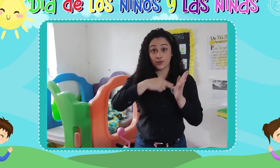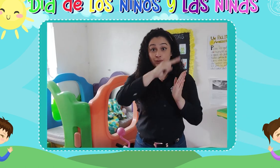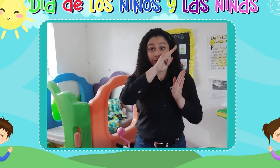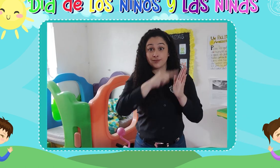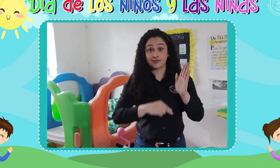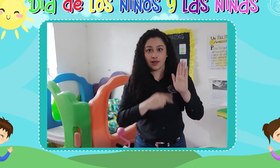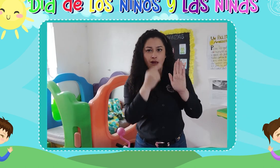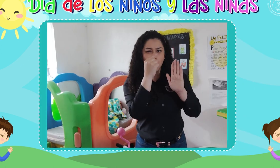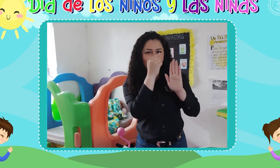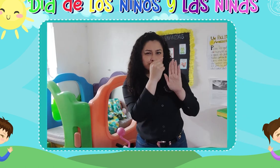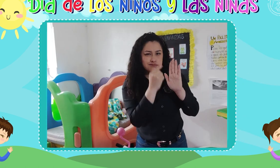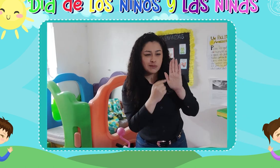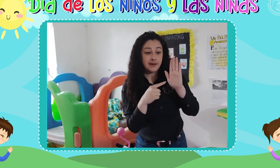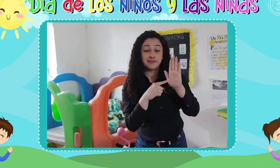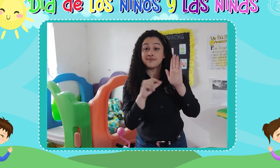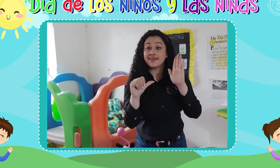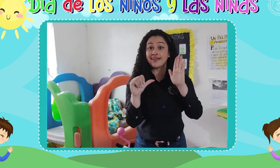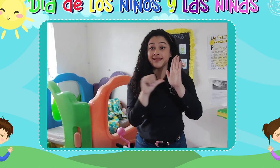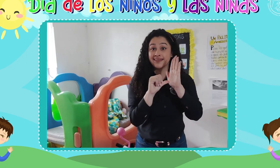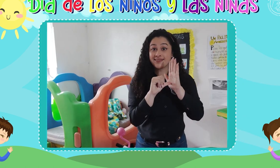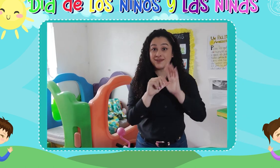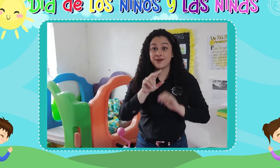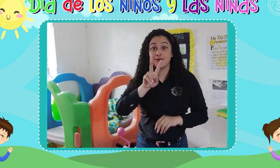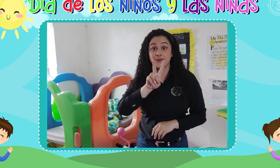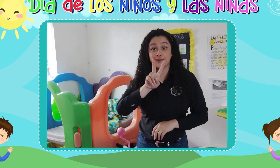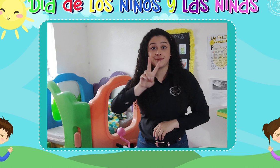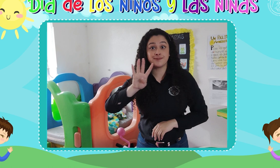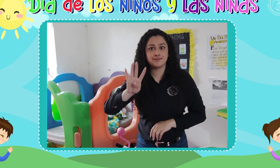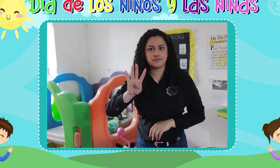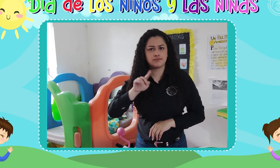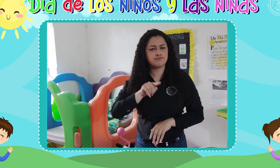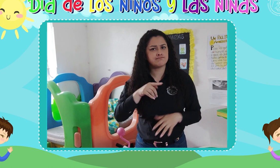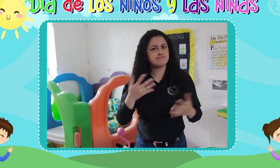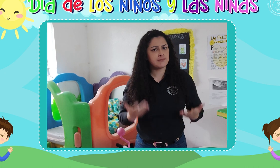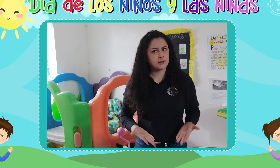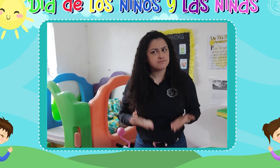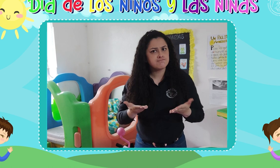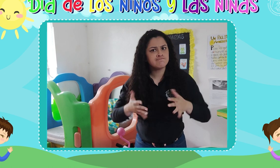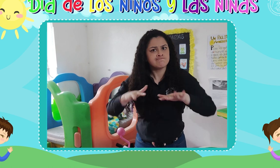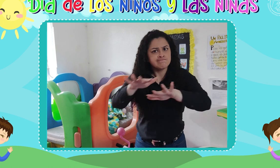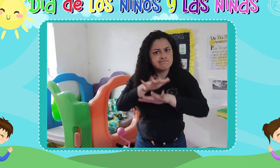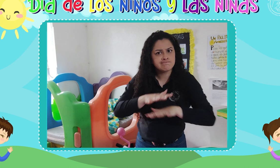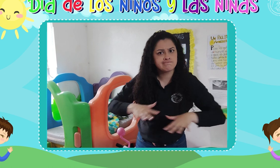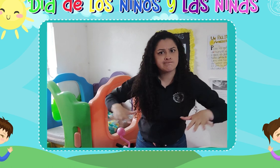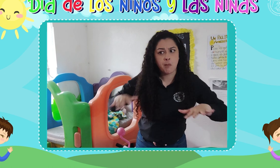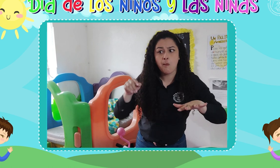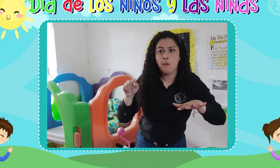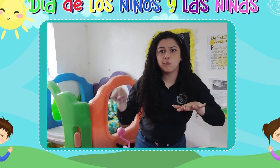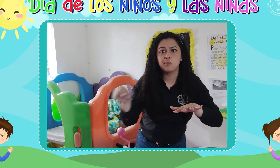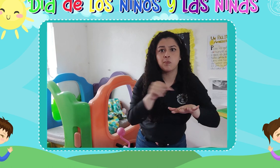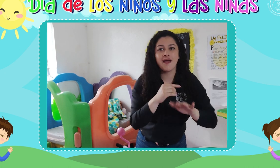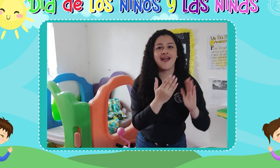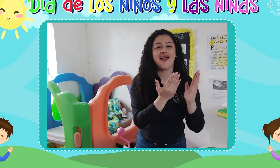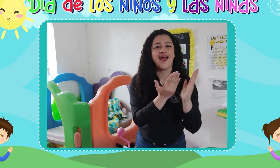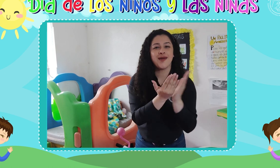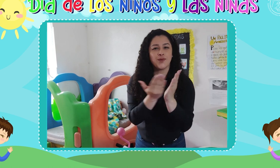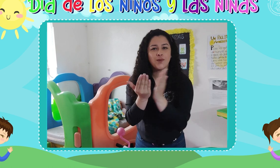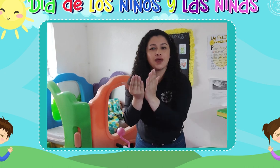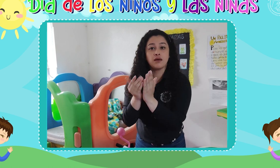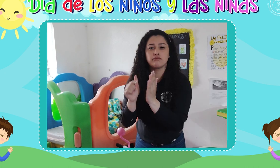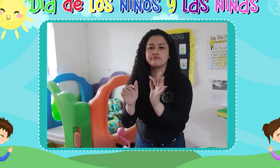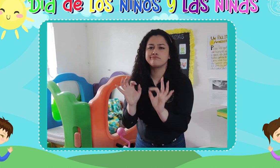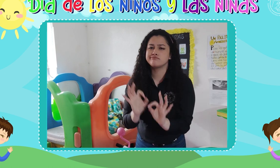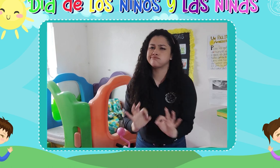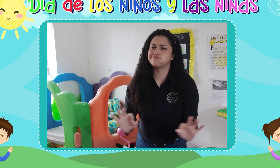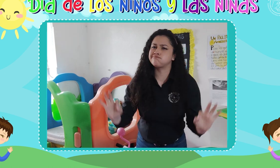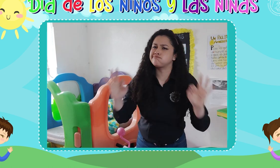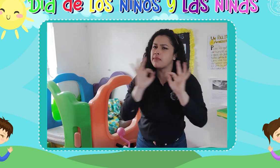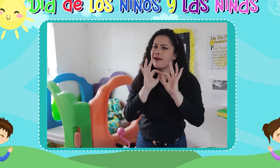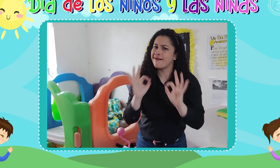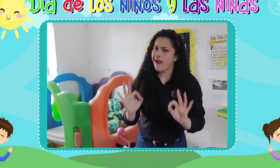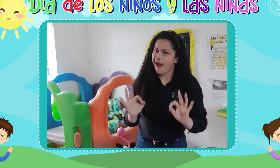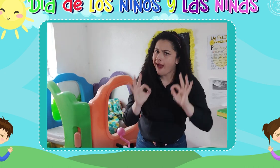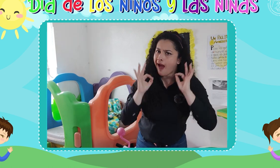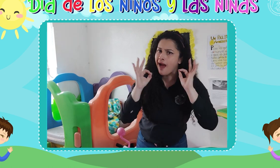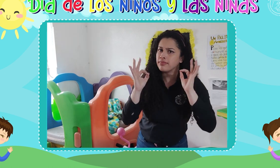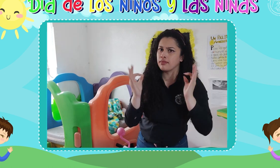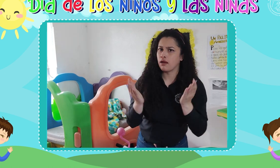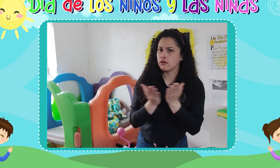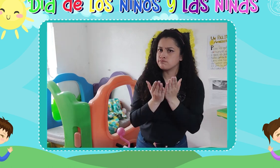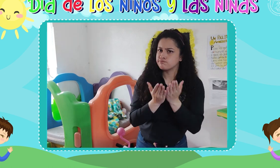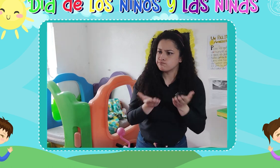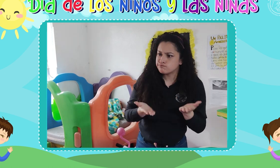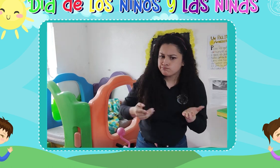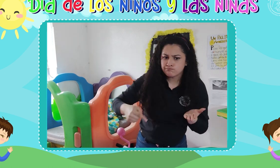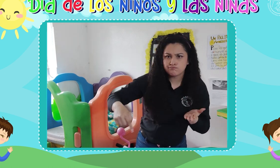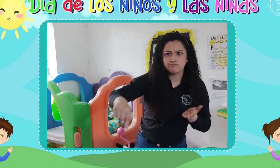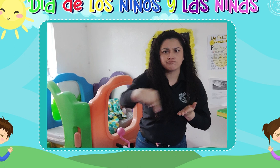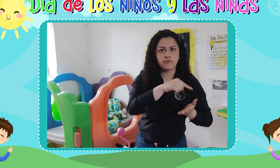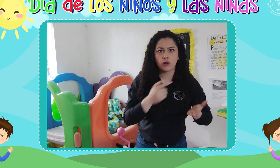Cuarto, el artículo 24 de la Convención considera la importancia de la educación de calidad para